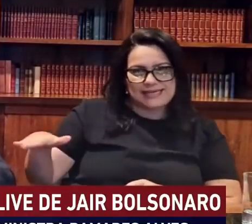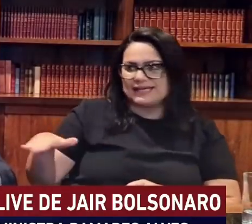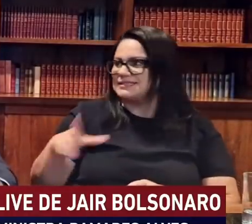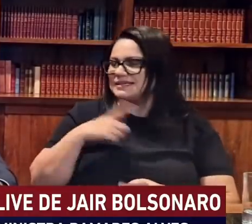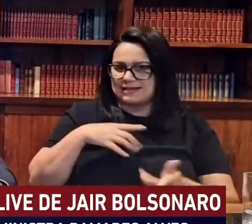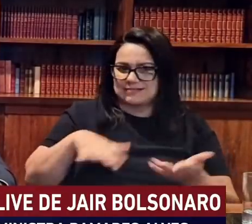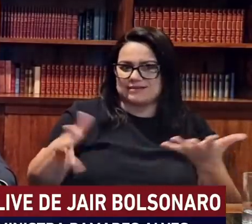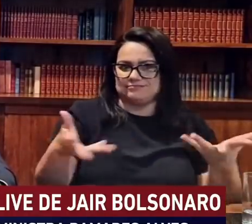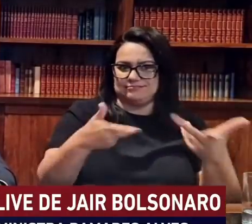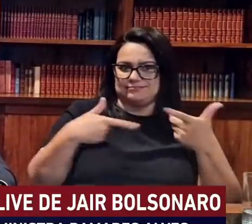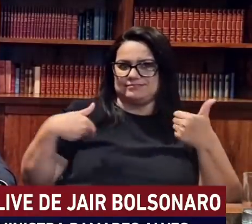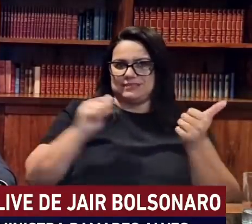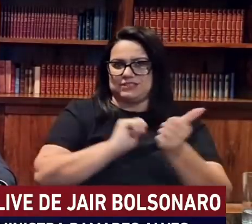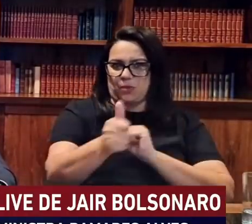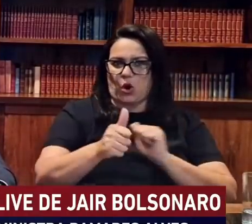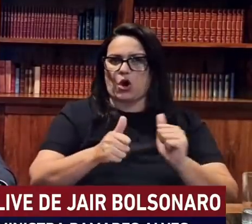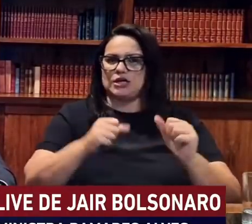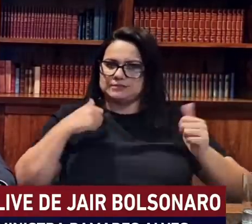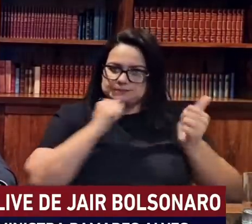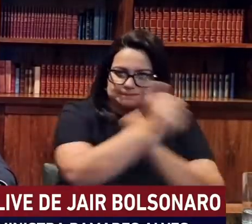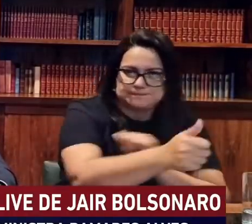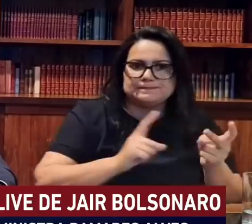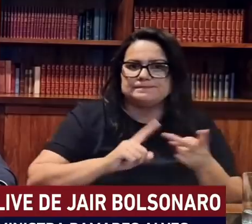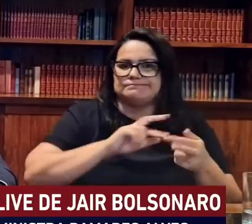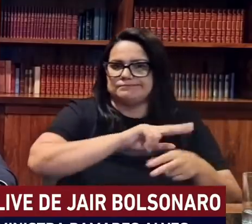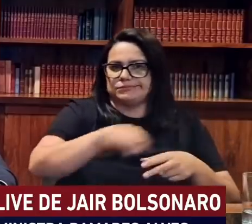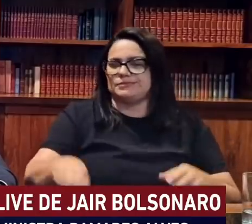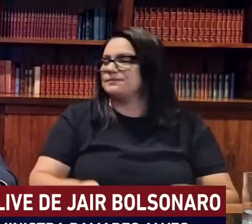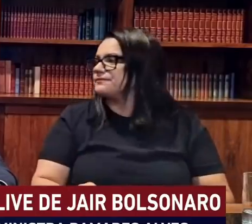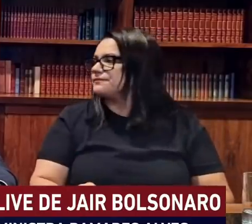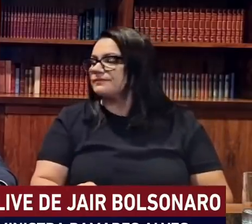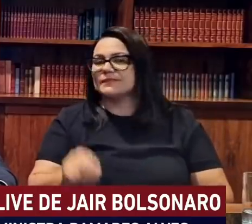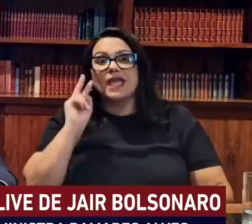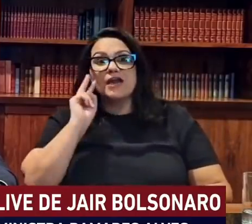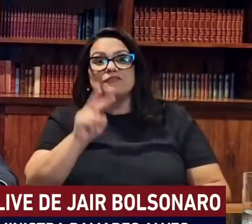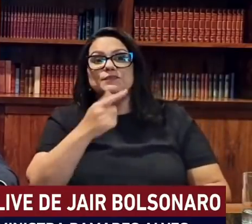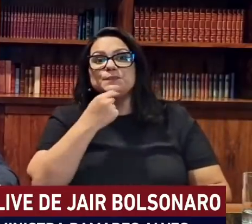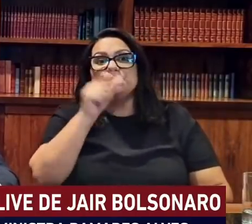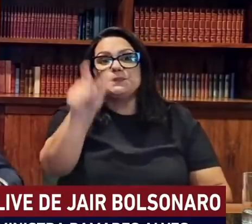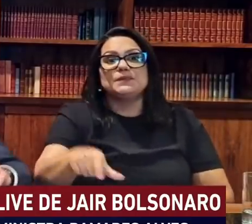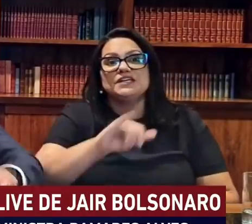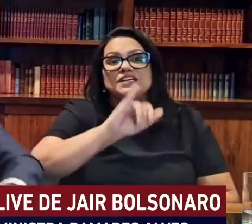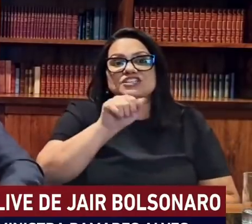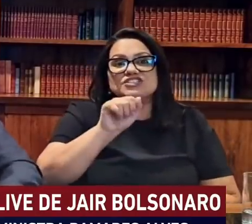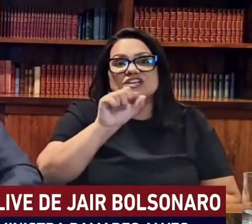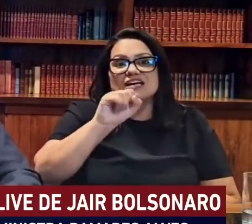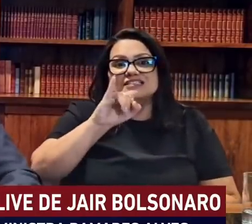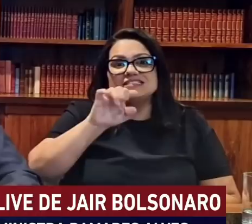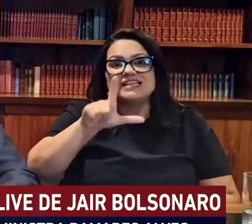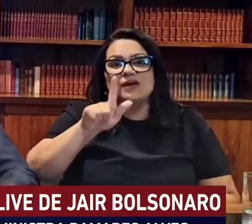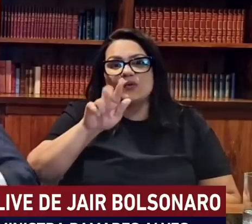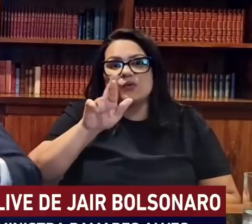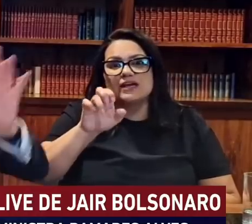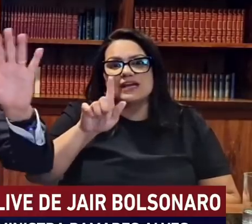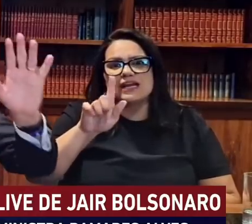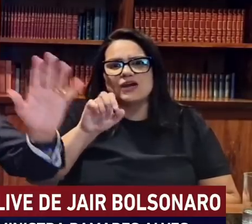tem habilidades para o atletismo, para o esporte. Eu vi lá o Jaziel Gregório, eu não reconheci. Falei,